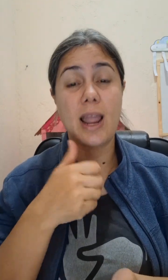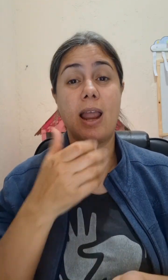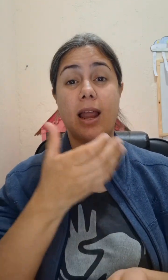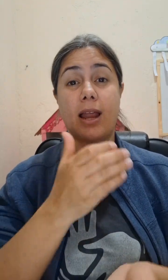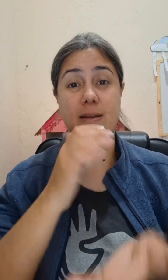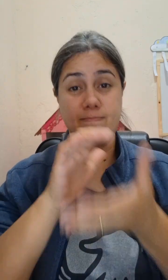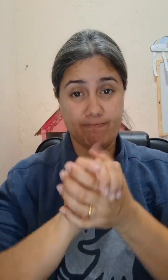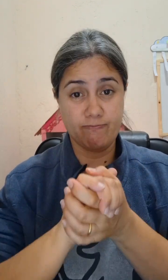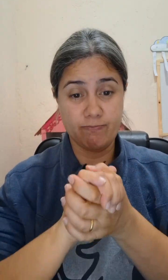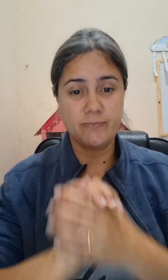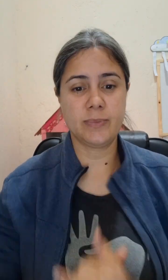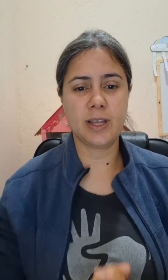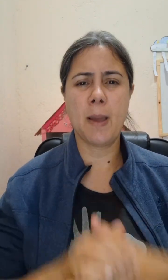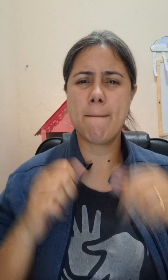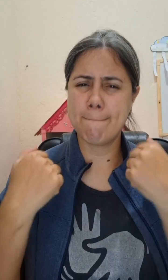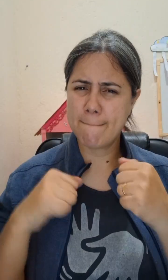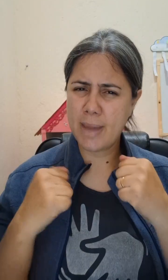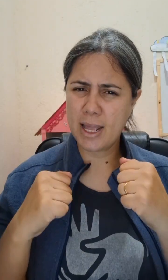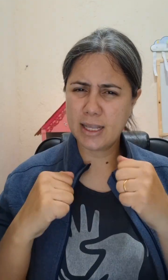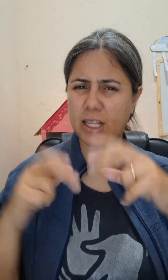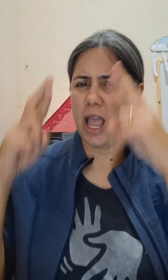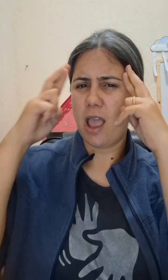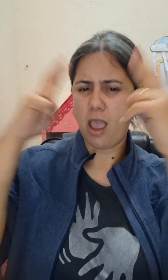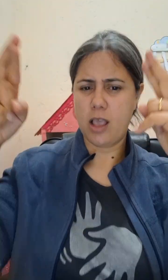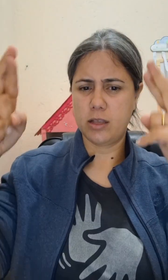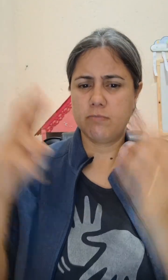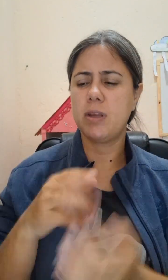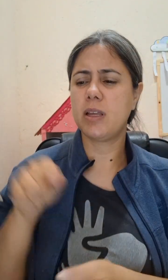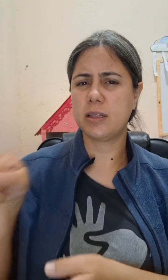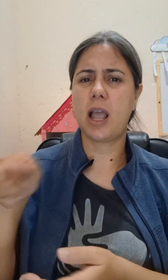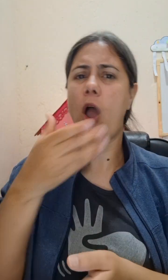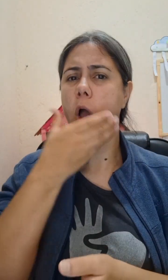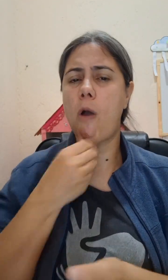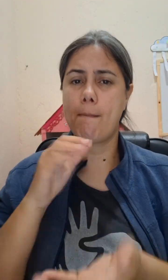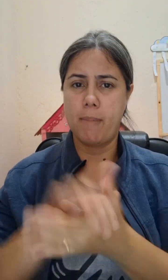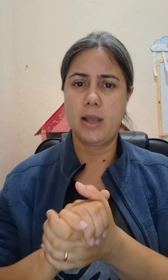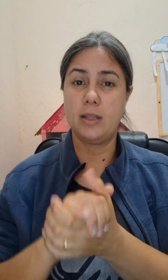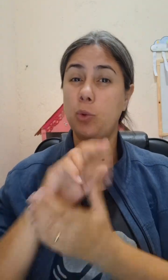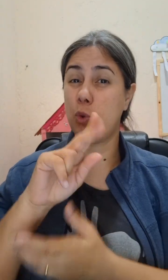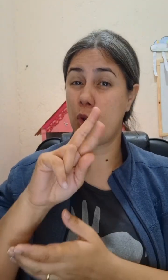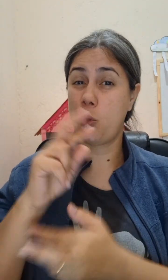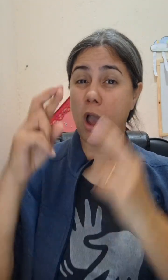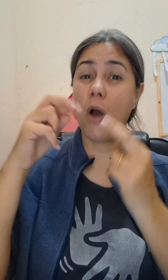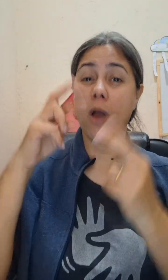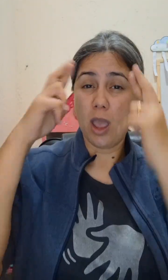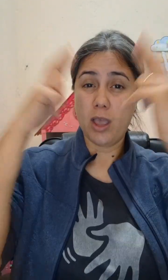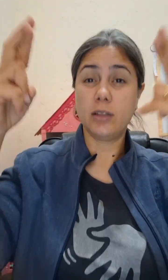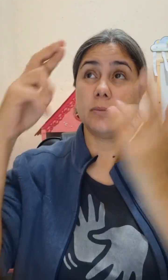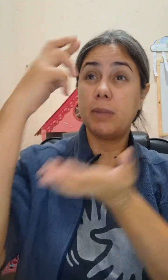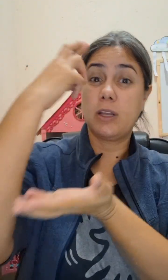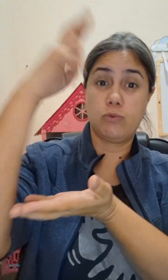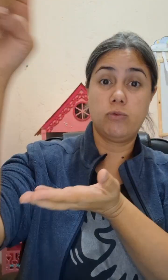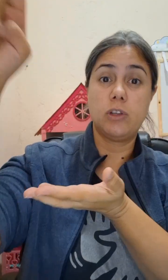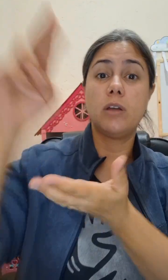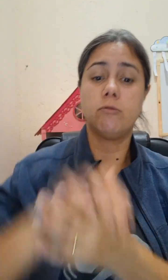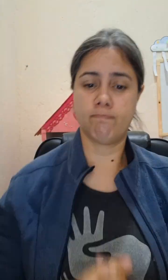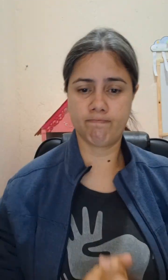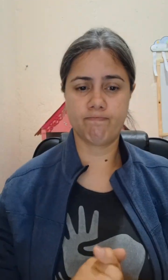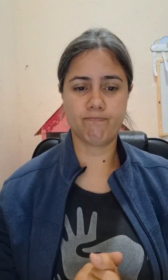Lá no versículo 18, ele fala que a mulher precisa ser submissa, respeitar o seu marido, igual